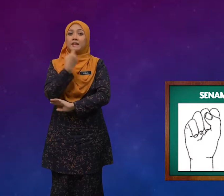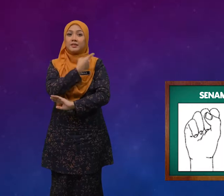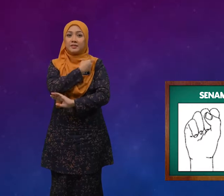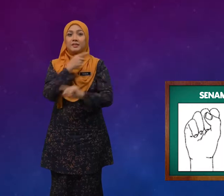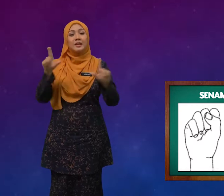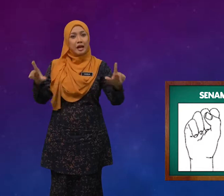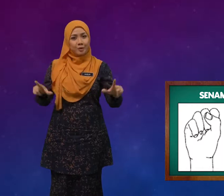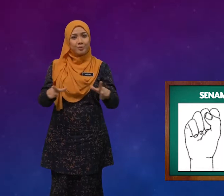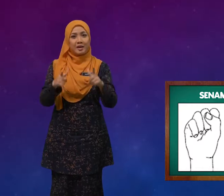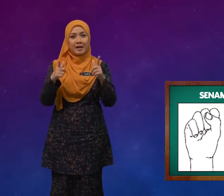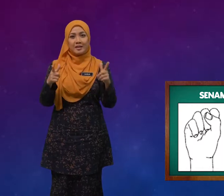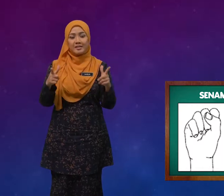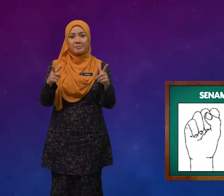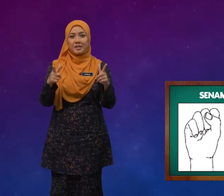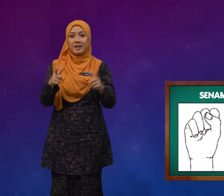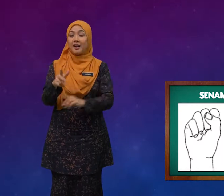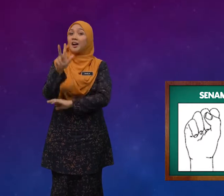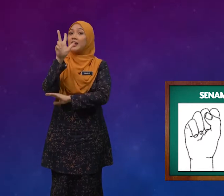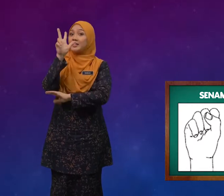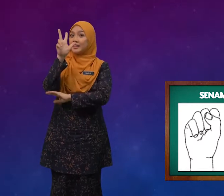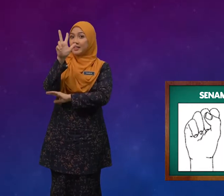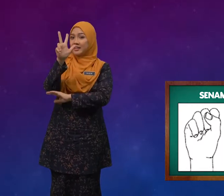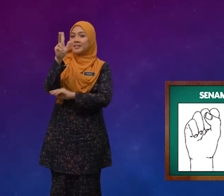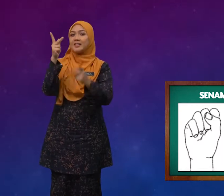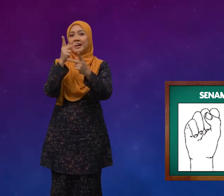Kita lakukan sebanyak tiga kali.